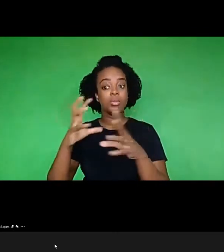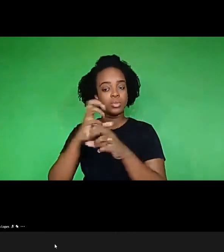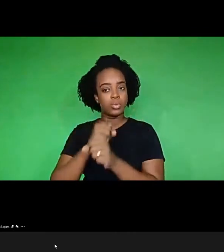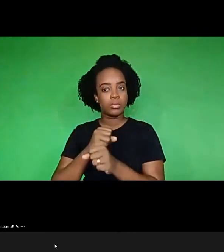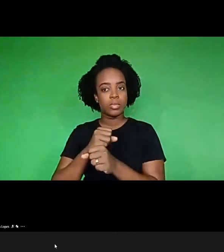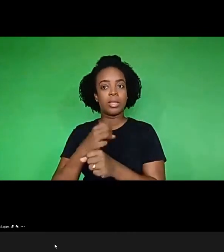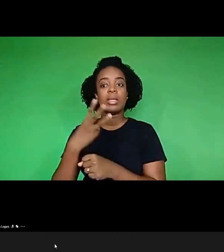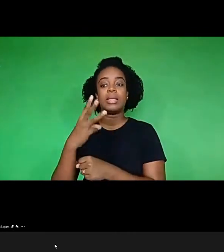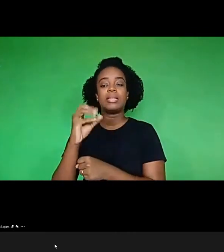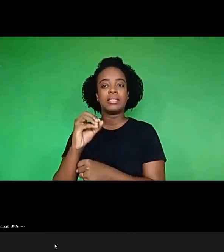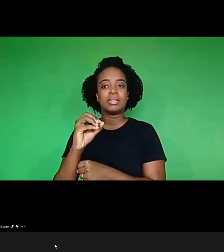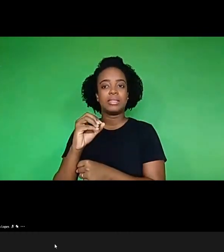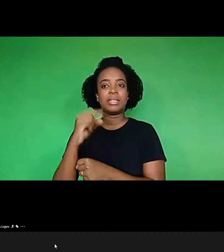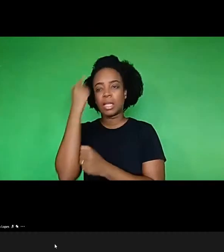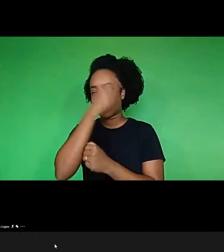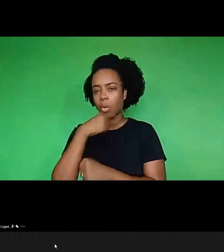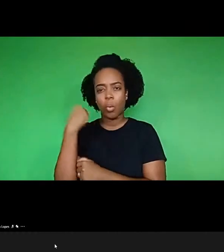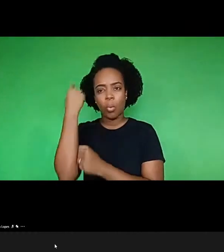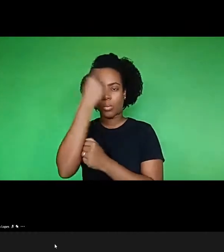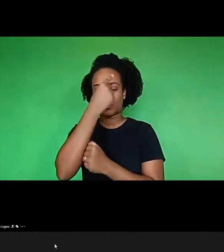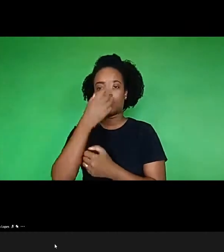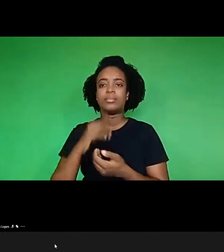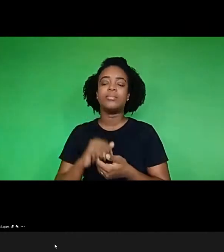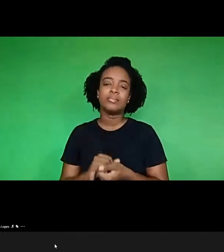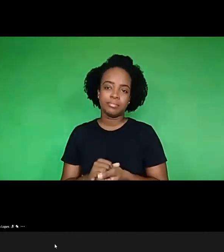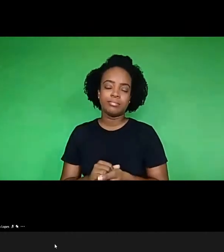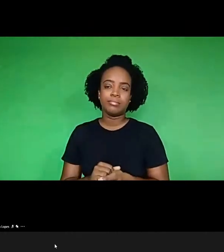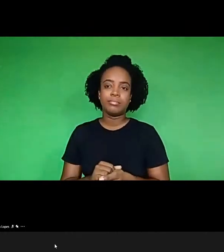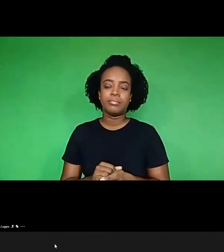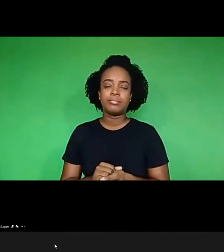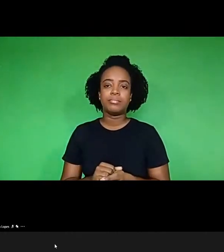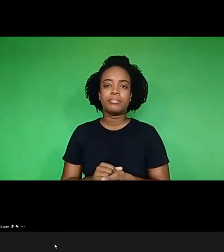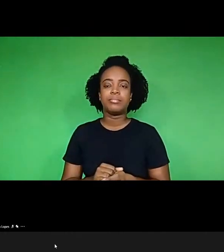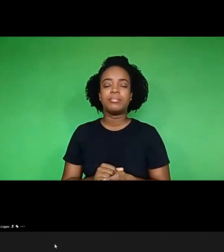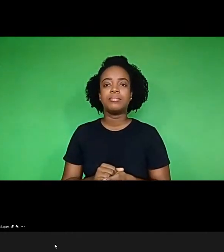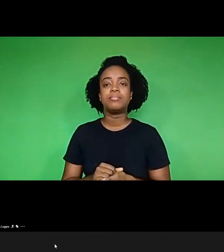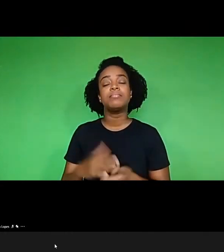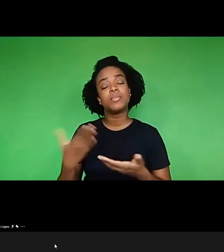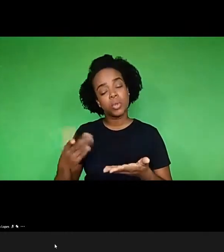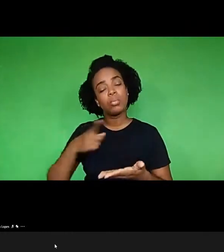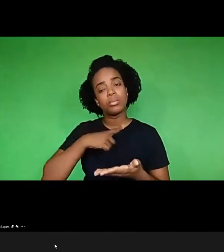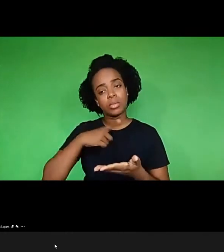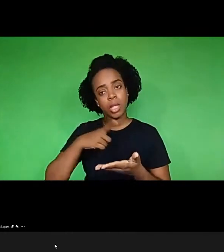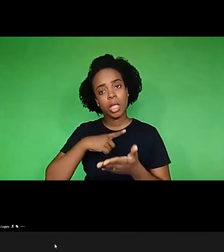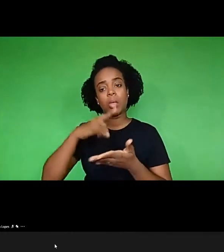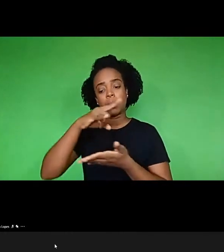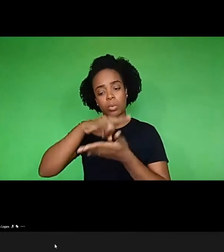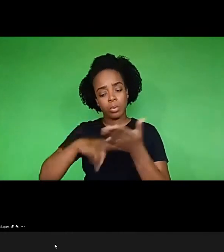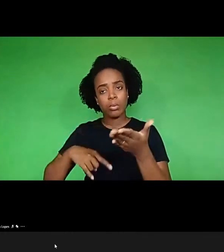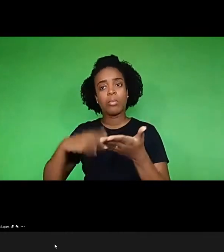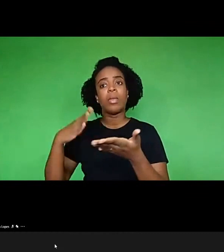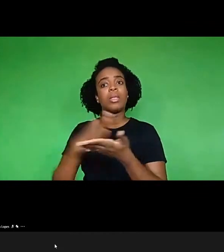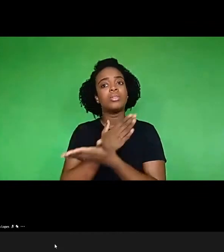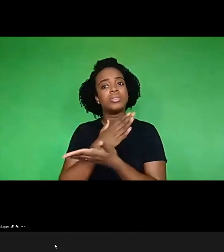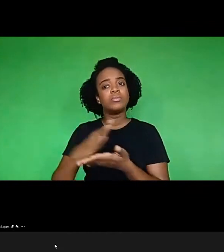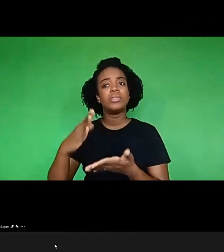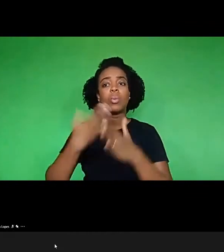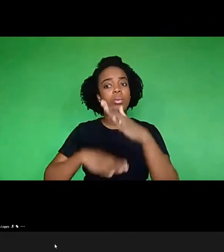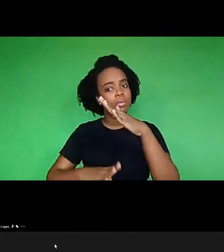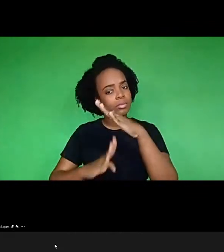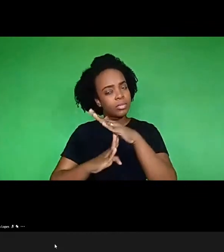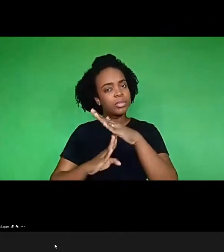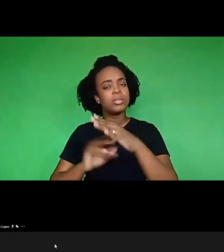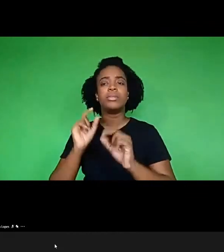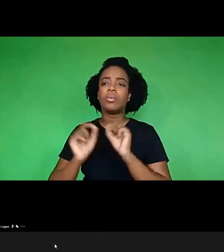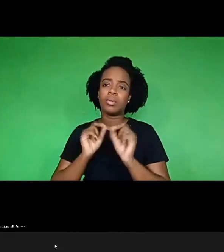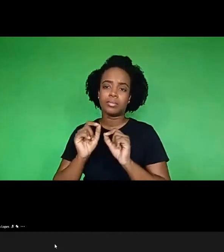a diferença. Por quê? Porque isso está lá na resolução, essa divisão, né? O máximo que o subsequente pode ter é 30 horas, e